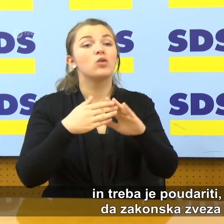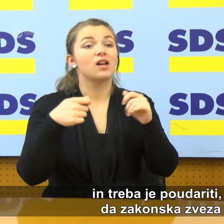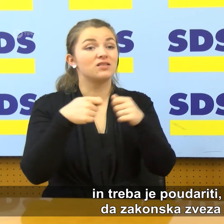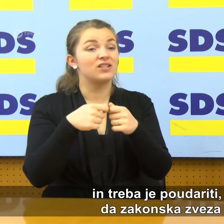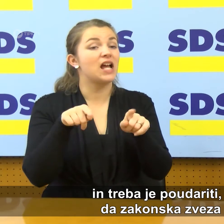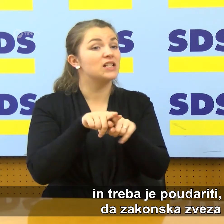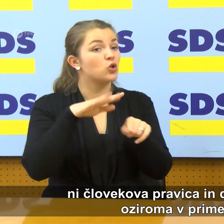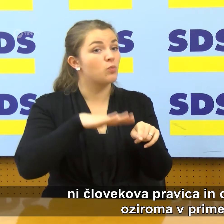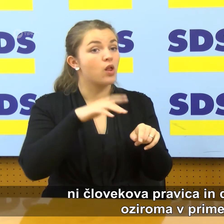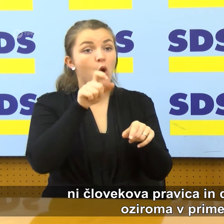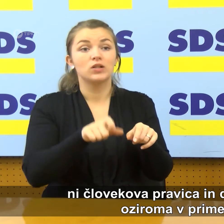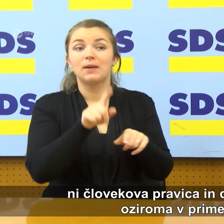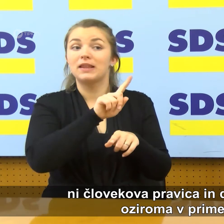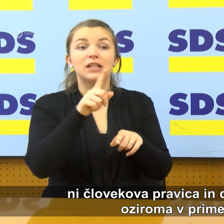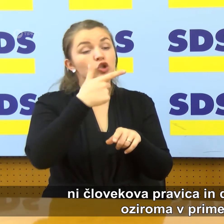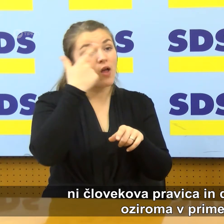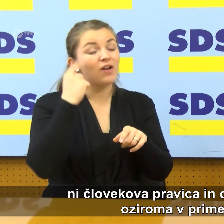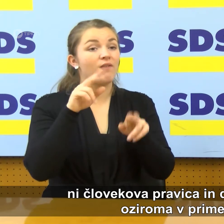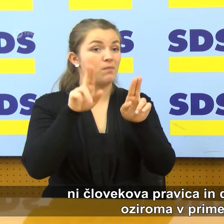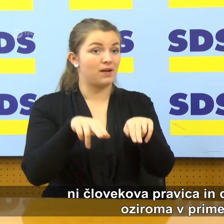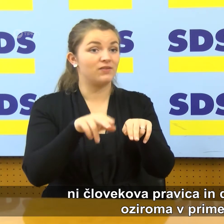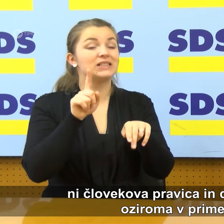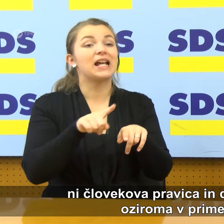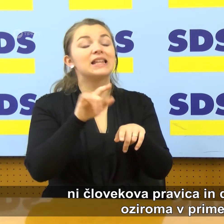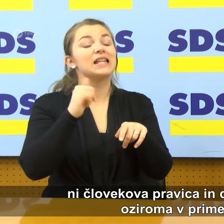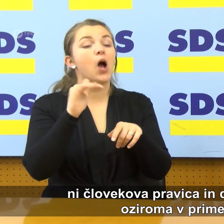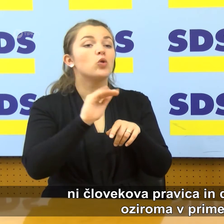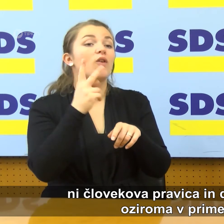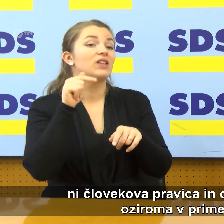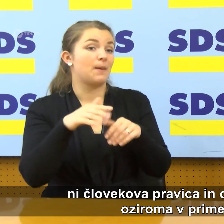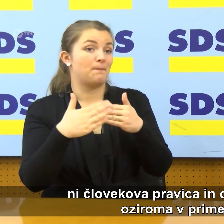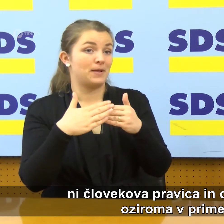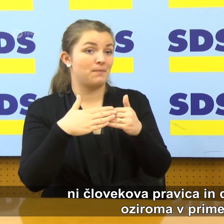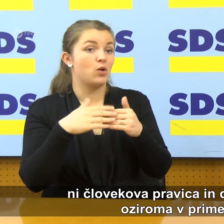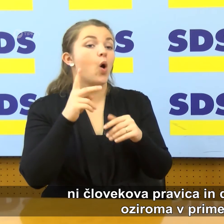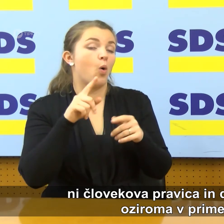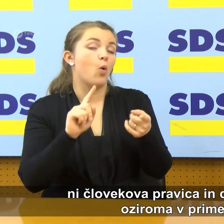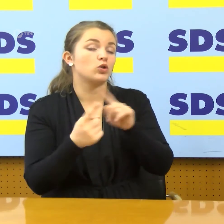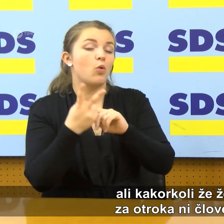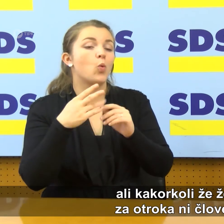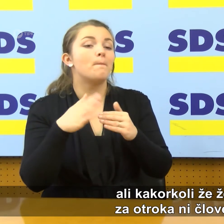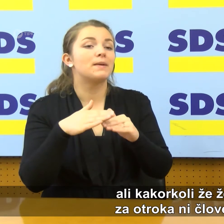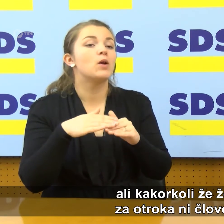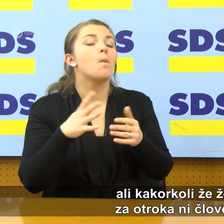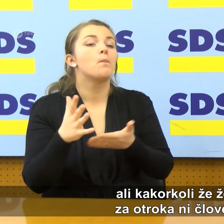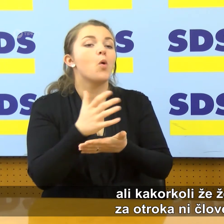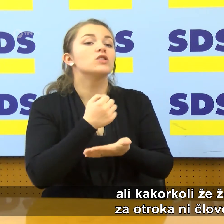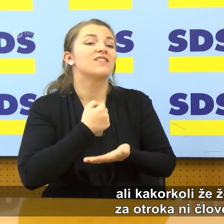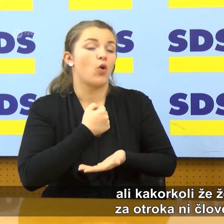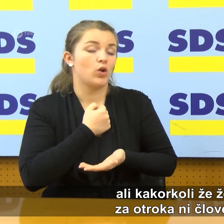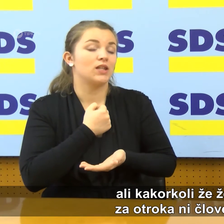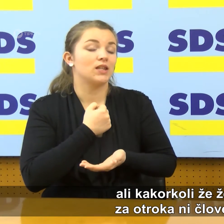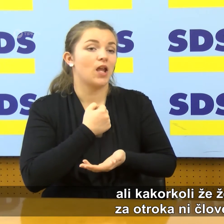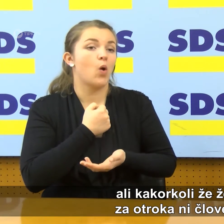zveza istospolnih oseb ni človekova pravica in da otrok v tem primeru oziroma v primeru posvojitev ali kakorkoli že